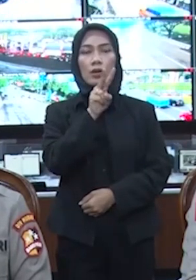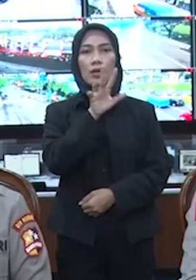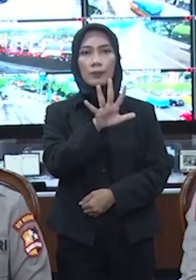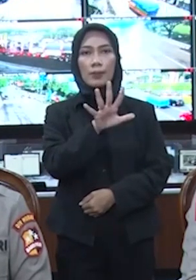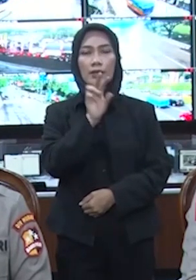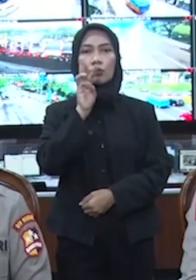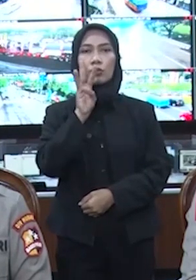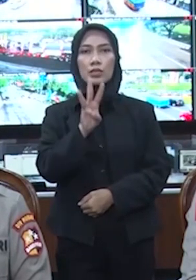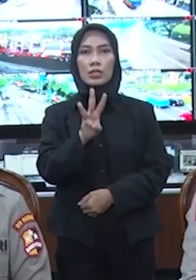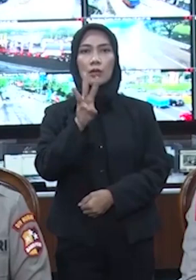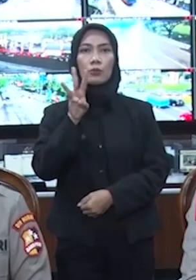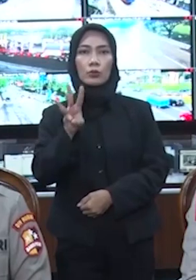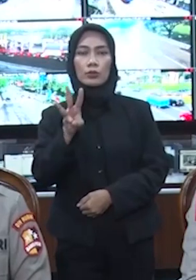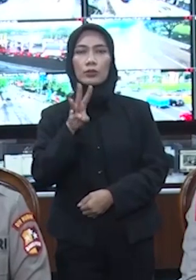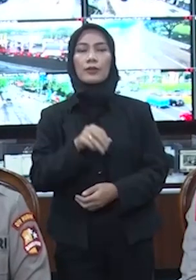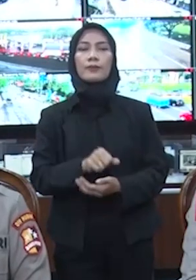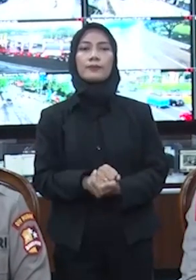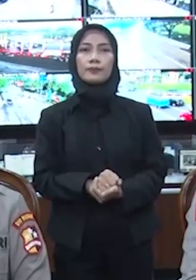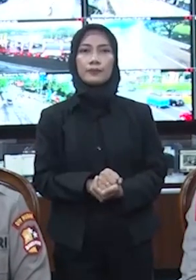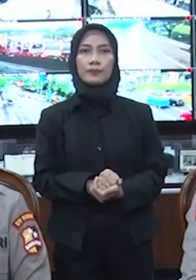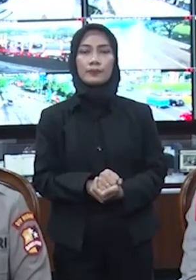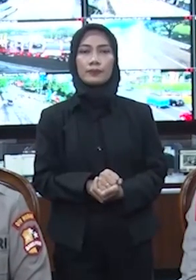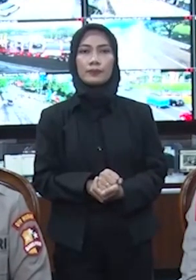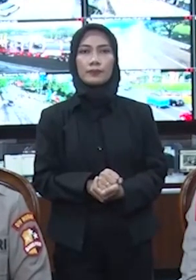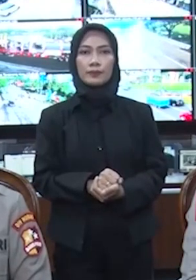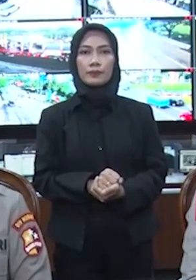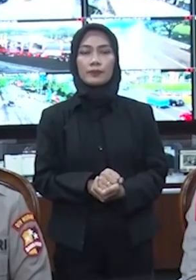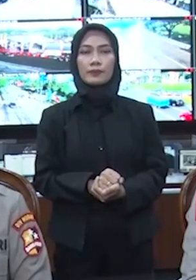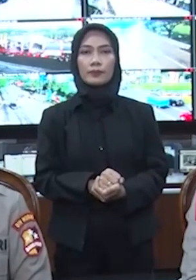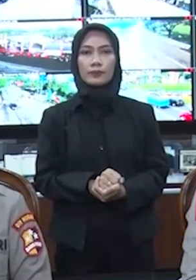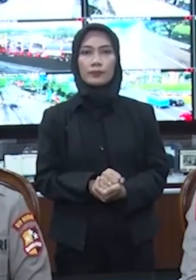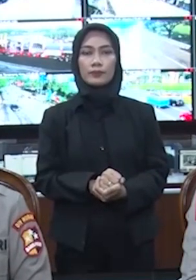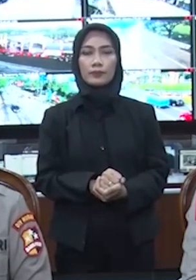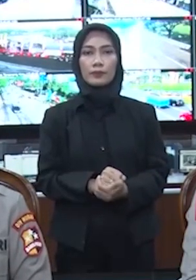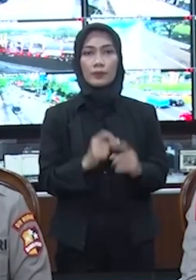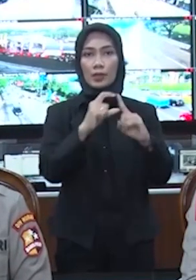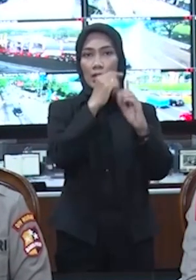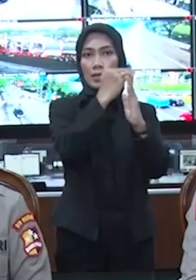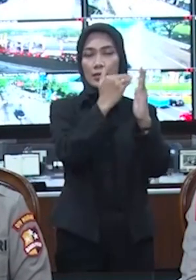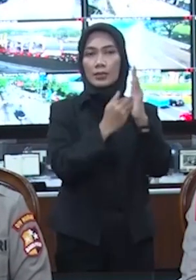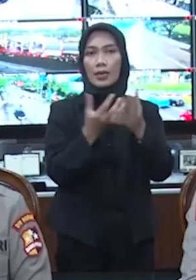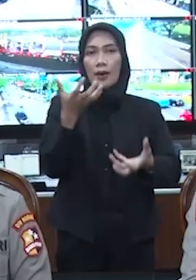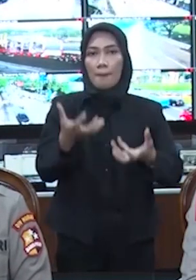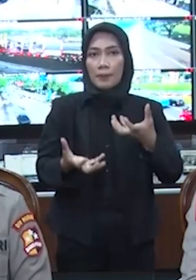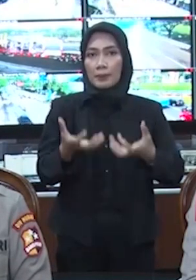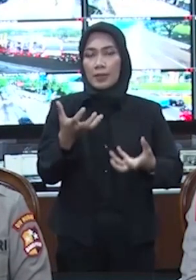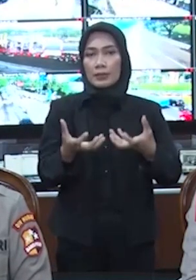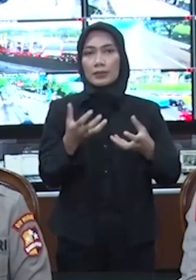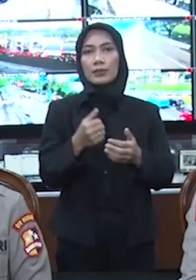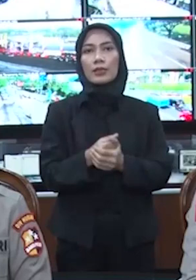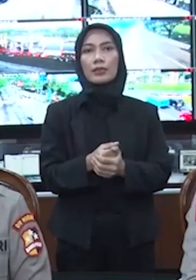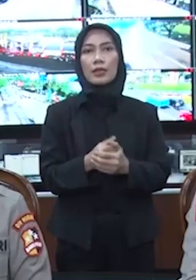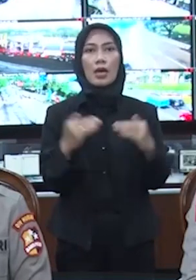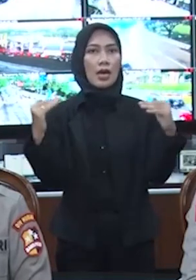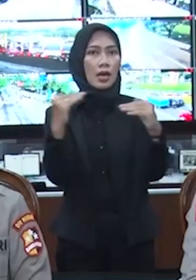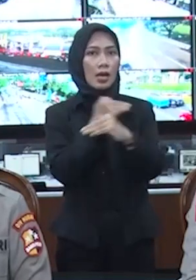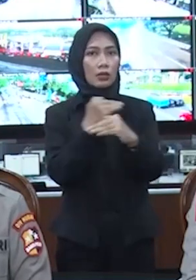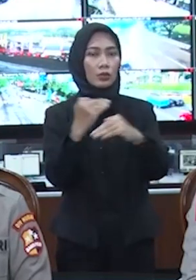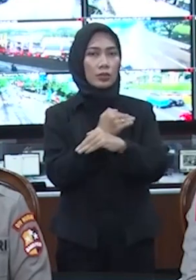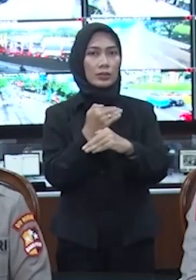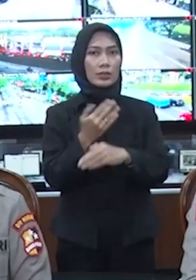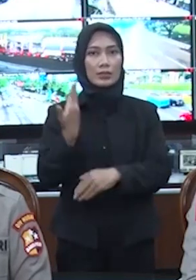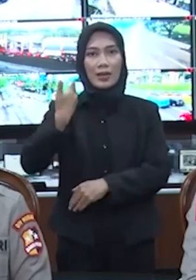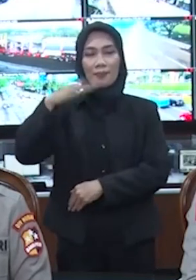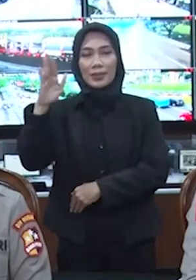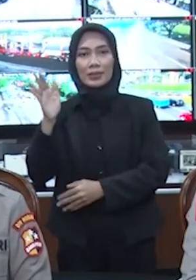22.533 kendaraan data Perbandingan volume arus lalu lintas yang keluar dan